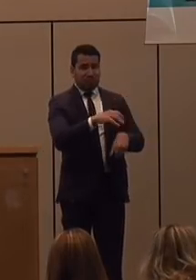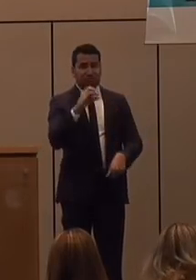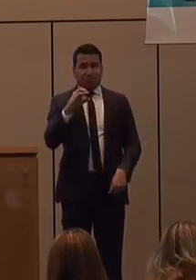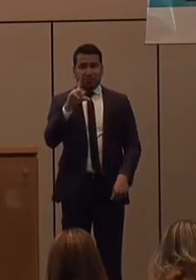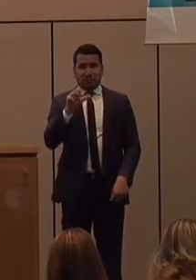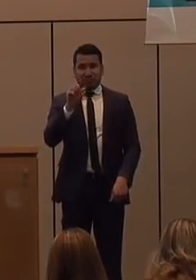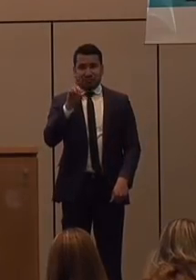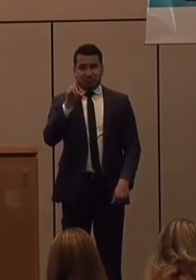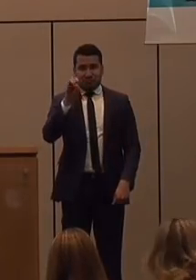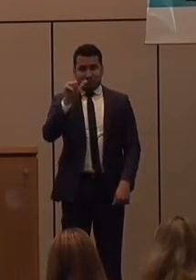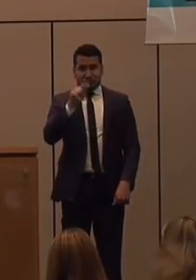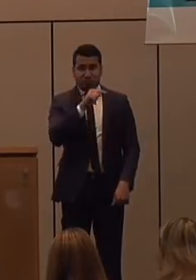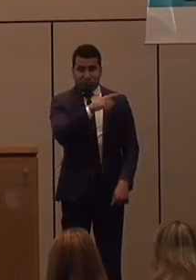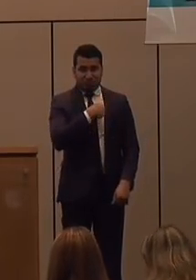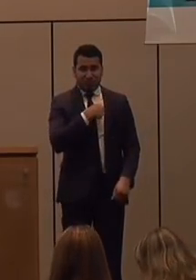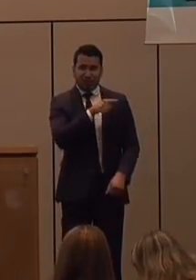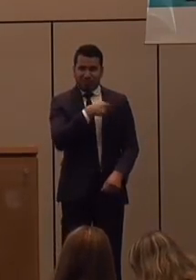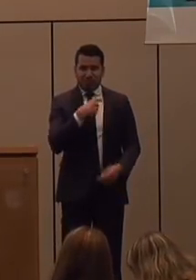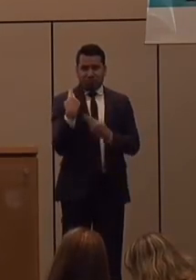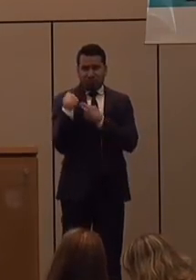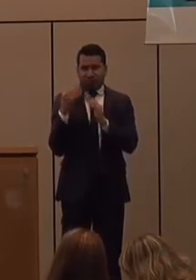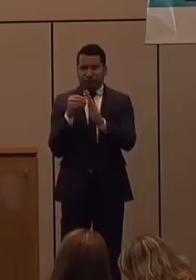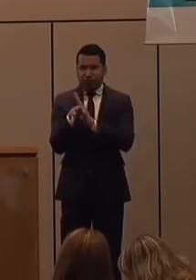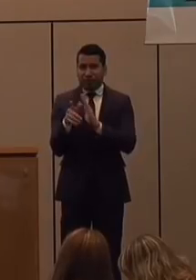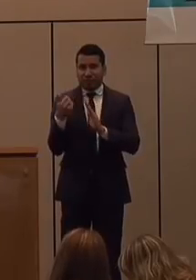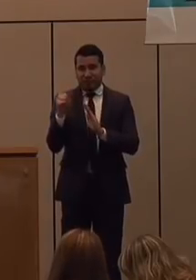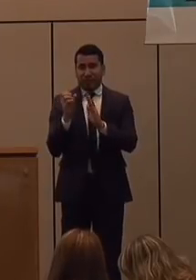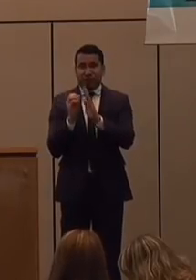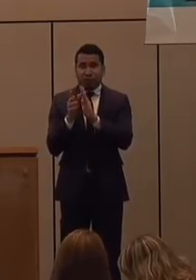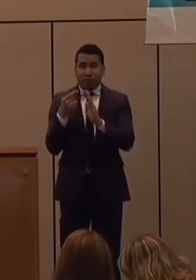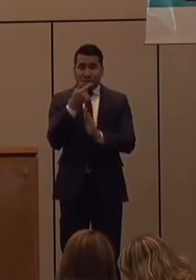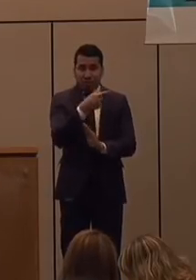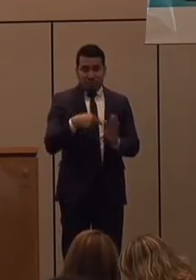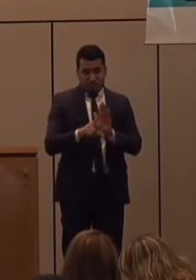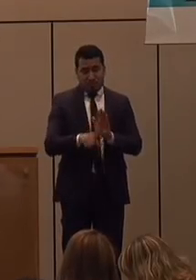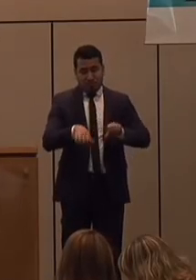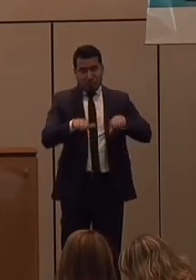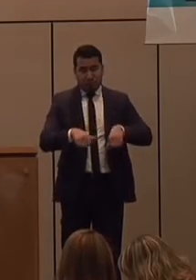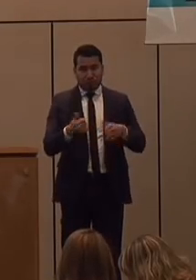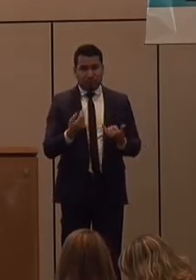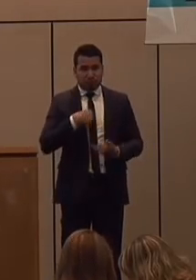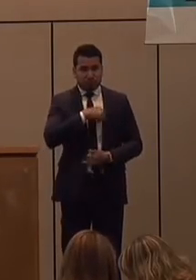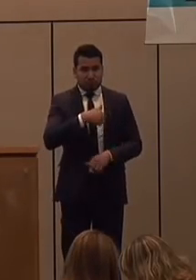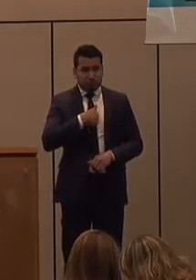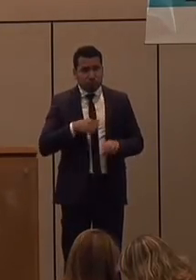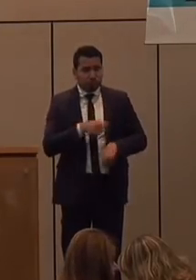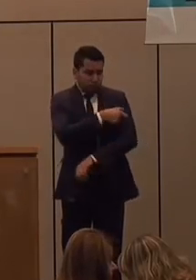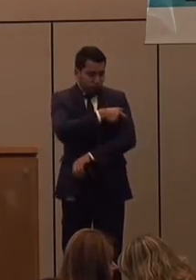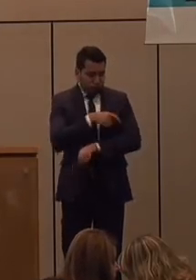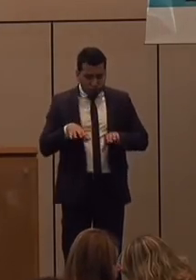nuestro fondo fílmico esta es una ley que fue aprobar este gobierno en la cual nosotros hacemos parte de ese comité y